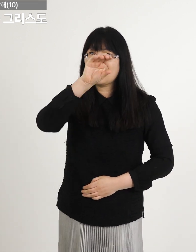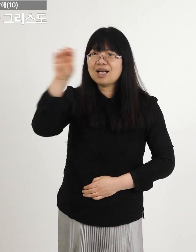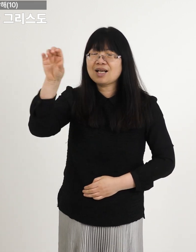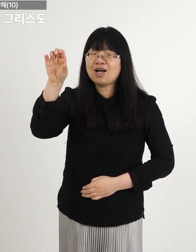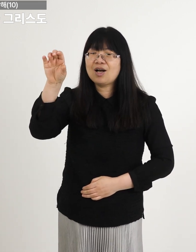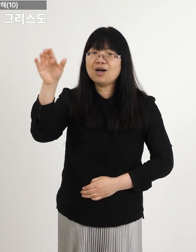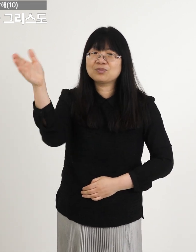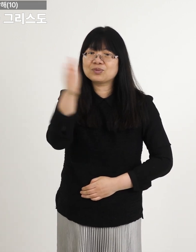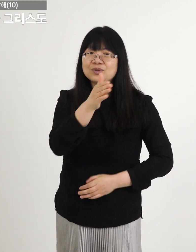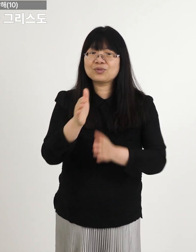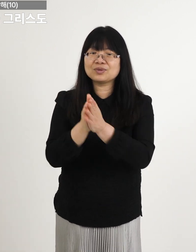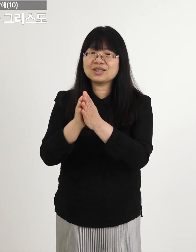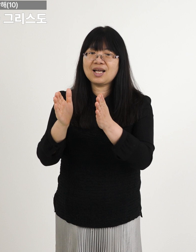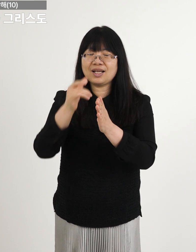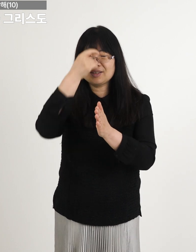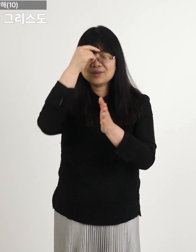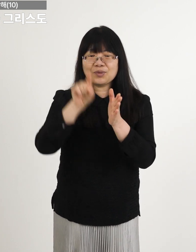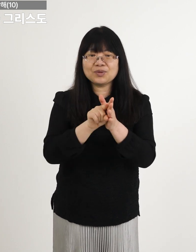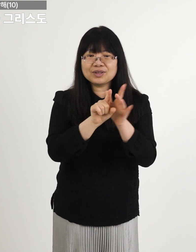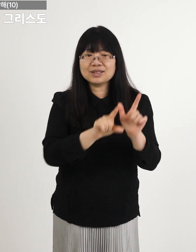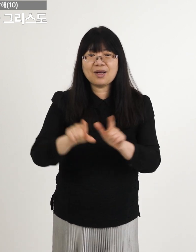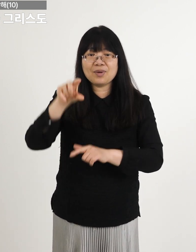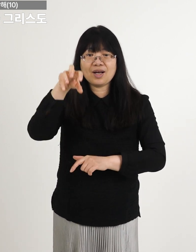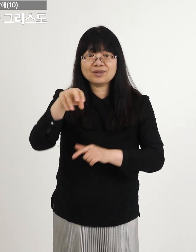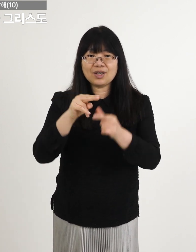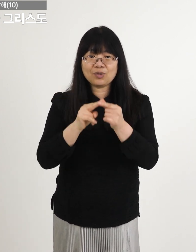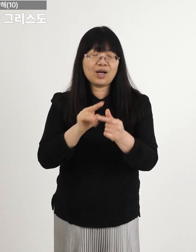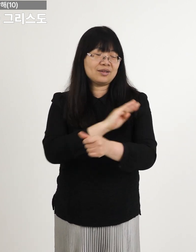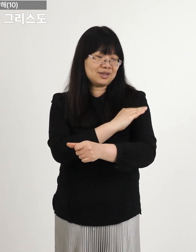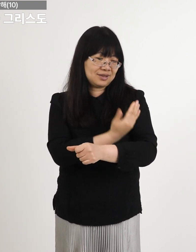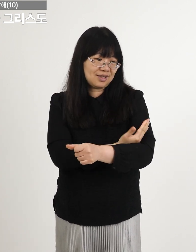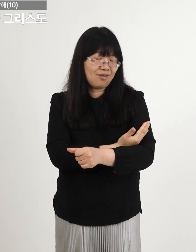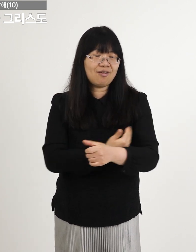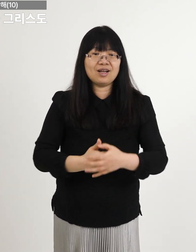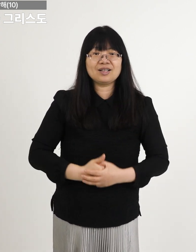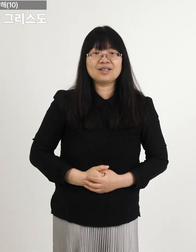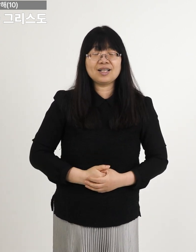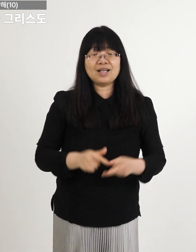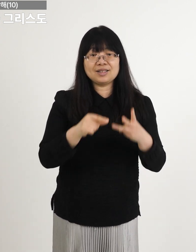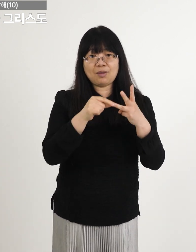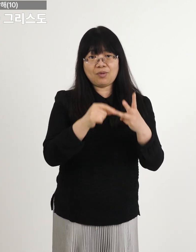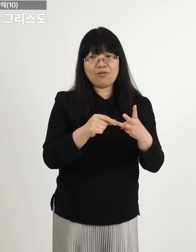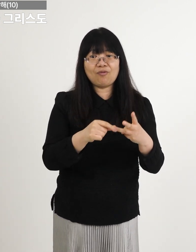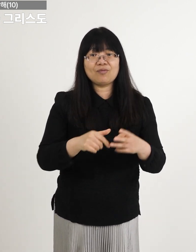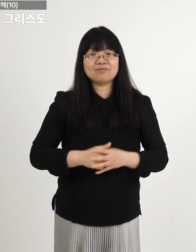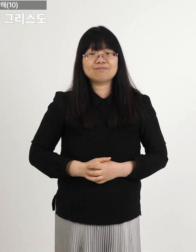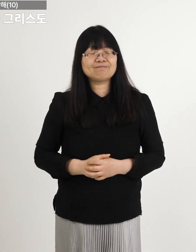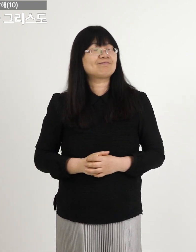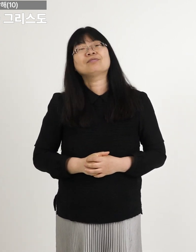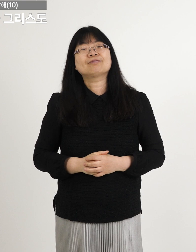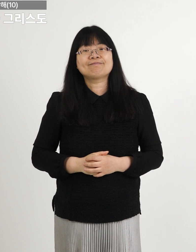출발된 기독교의 삶의 현장이고 능력이어야 합니다. 세 번째는